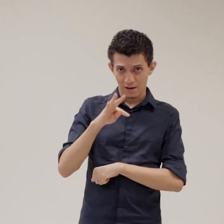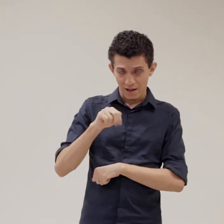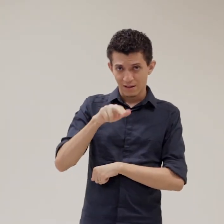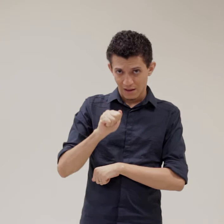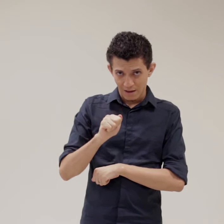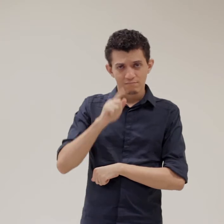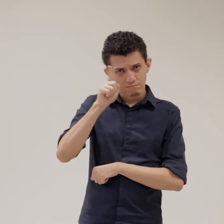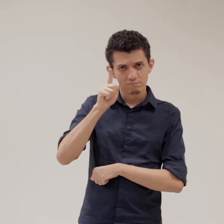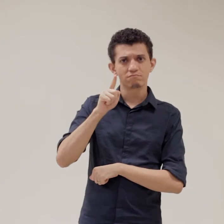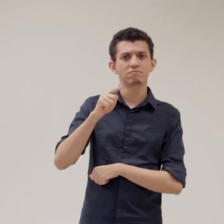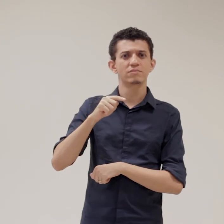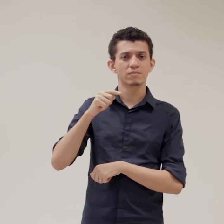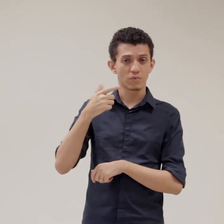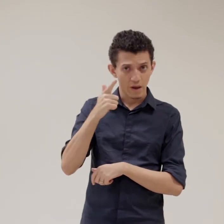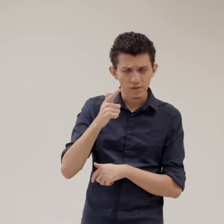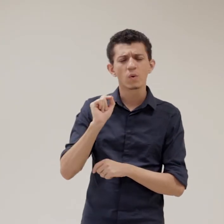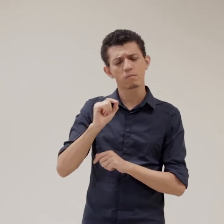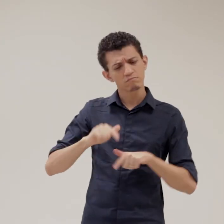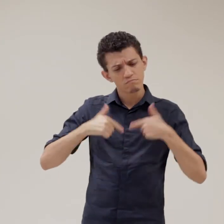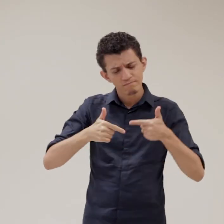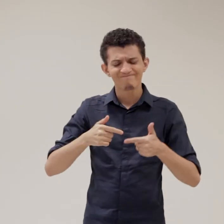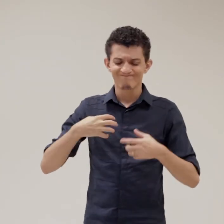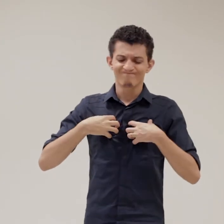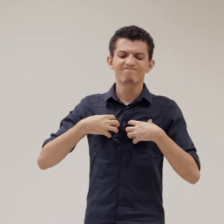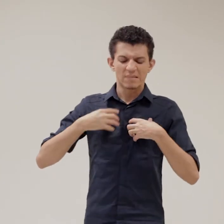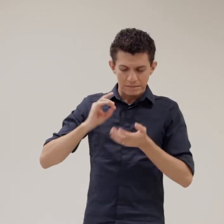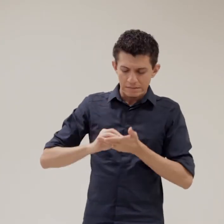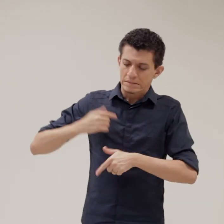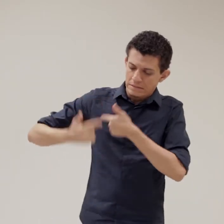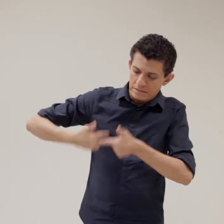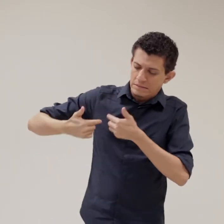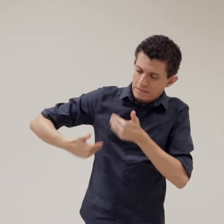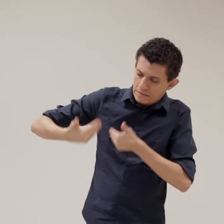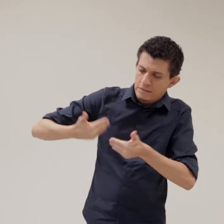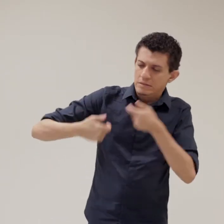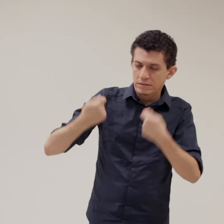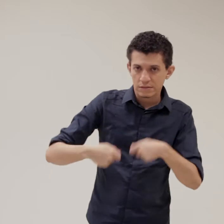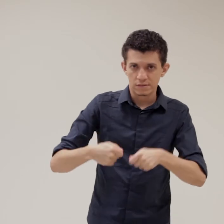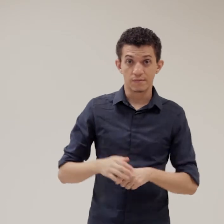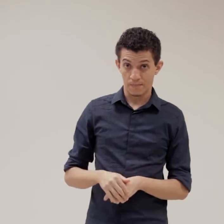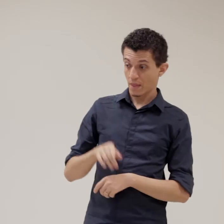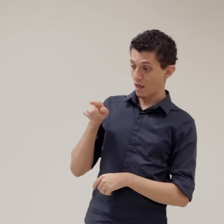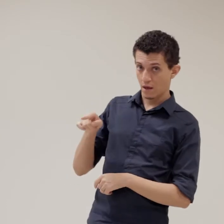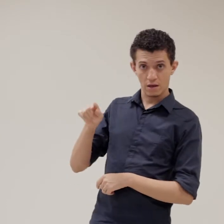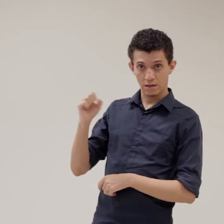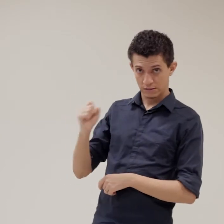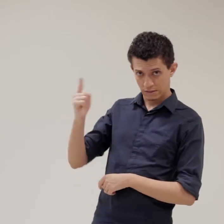deficientes auditivos, ele entende que ainda há muito a fazer. Por isso mesmo, tem desenvolvido uma série de iniciativas em